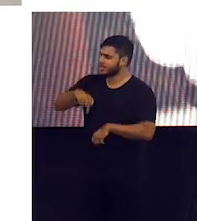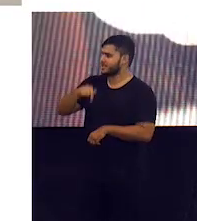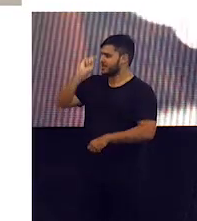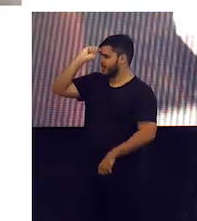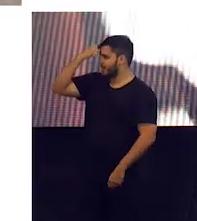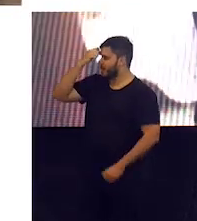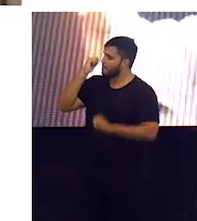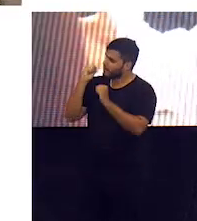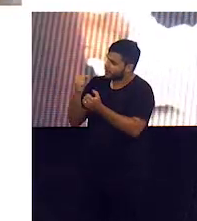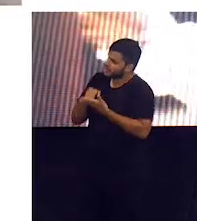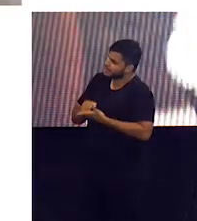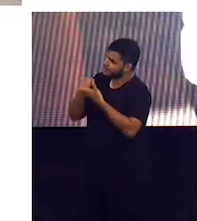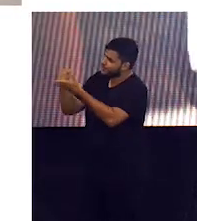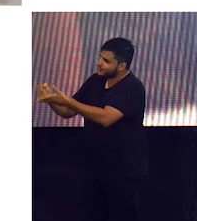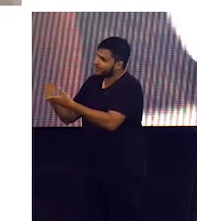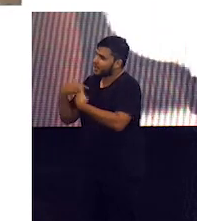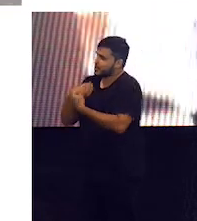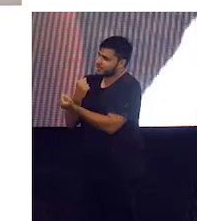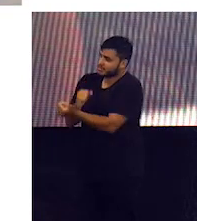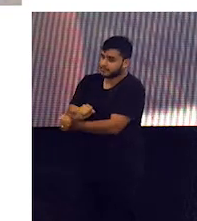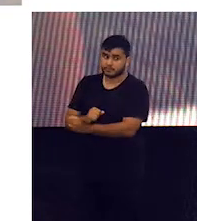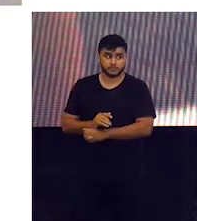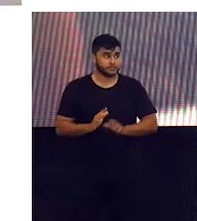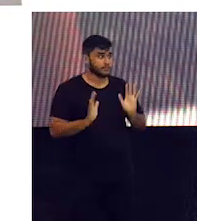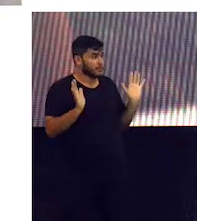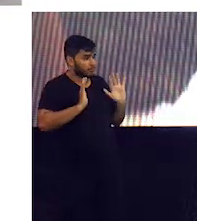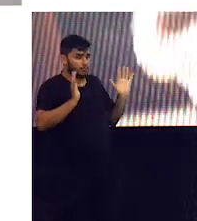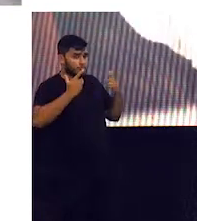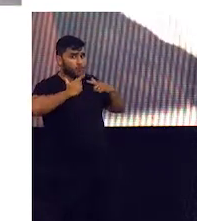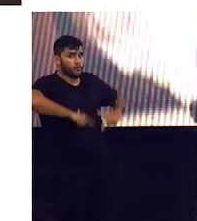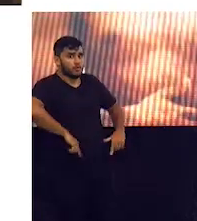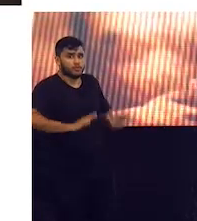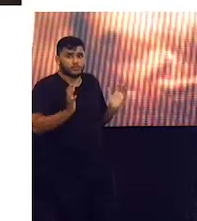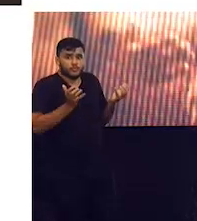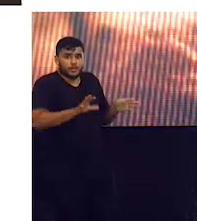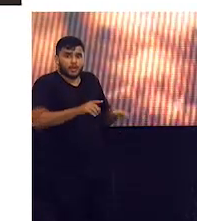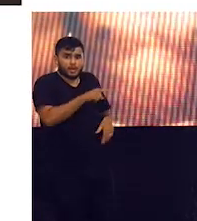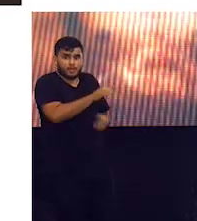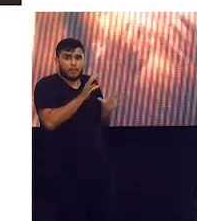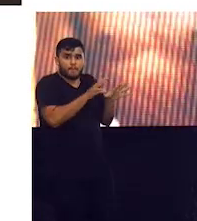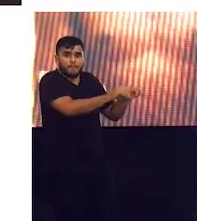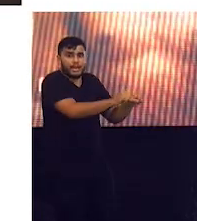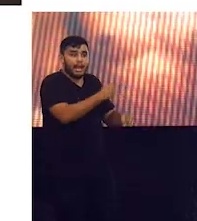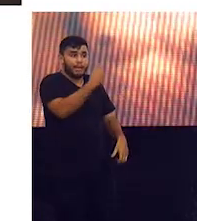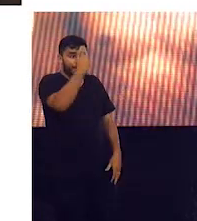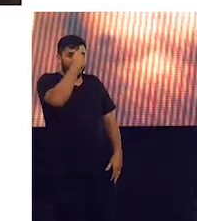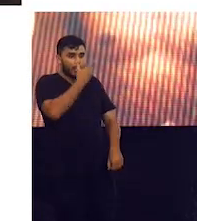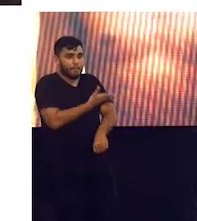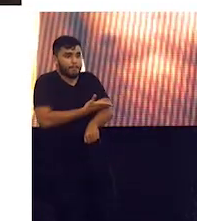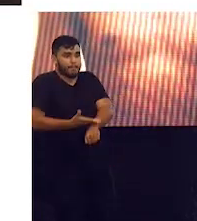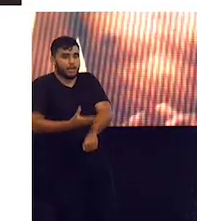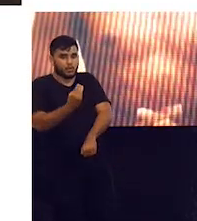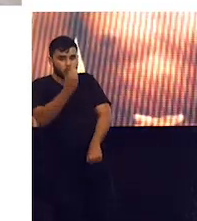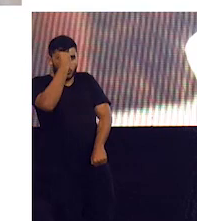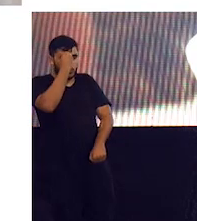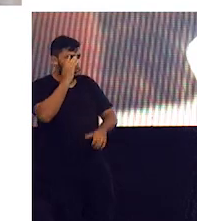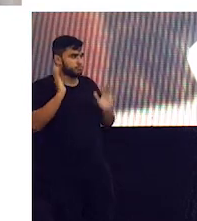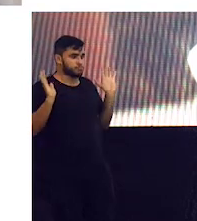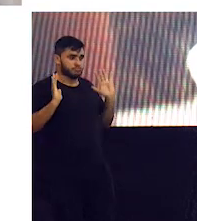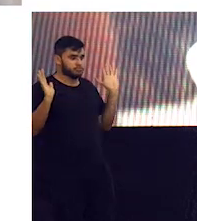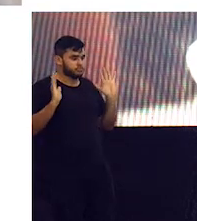porque depois a gente leva vocês, aí vão dizer que a gente é que escravizou. Não. Entendeu? Aí a gente fica mal. Não vai ter isso, né? Não vai ter isso,